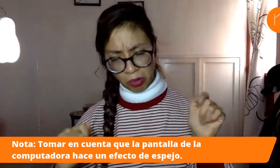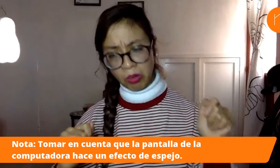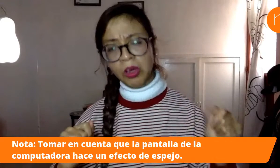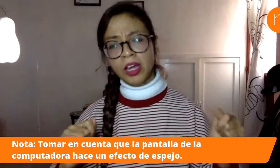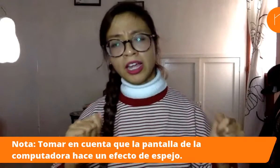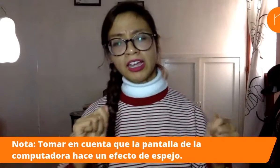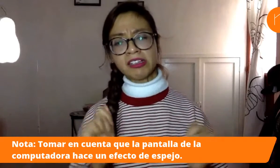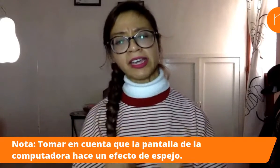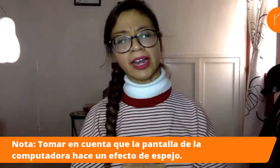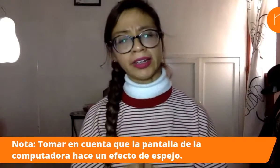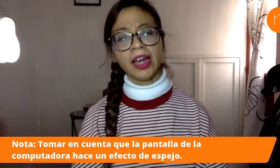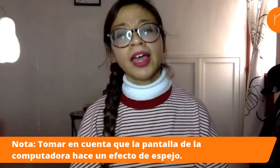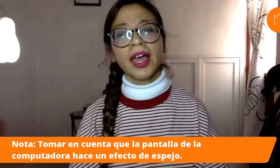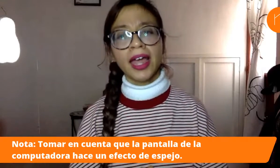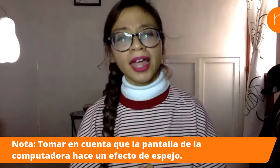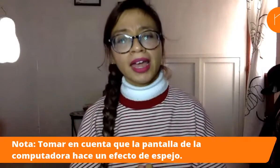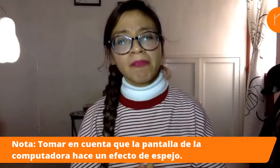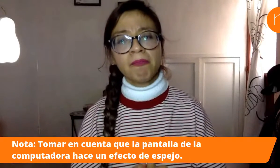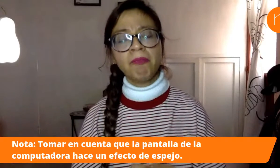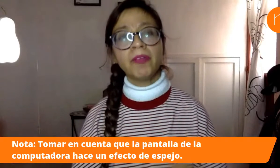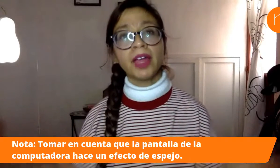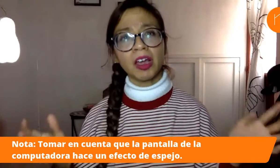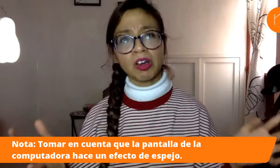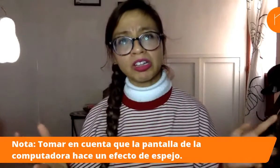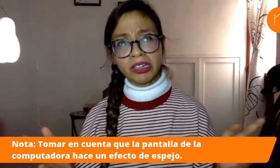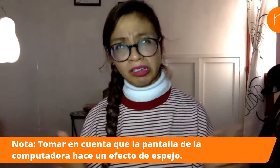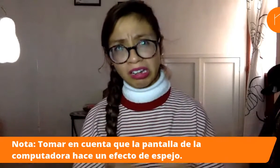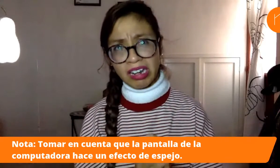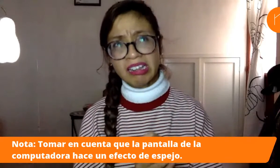mano izquierda. En condiciones